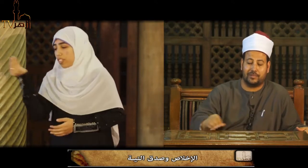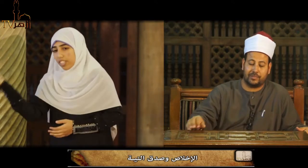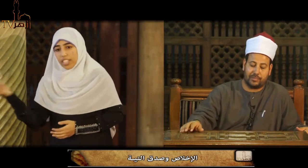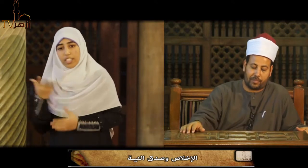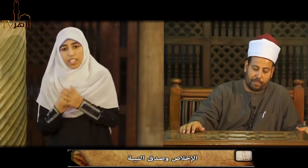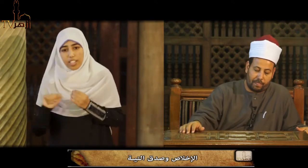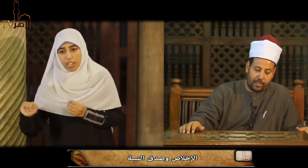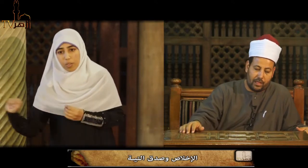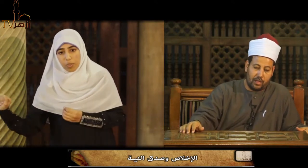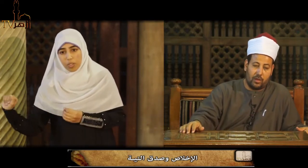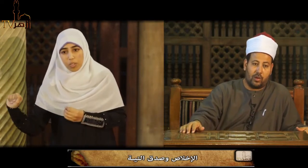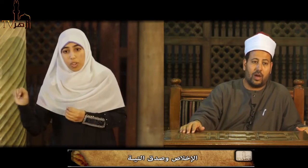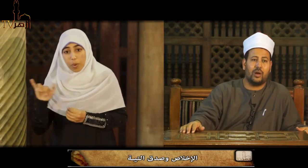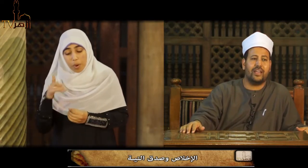بالنية.